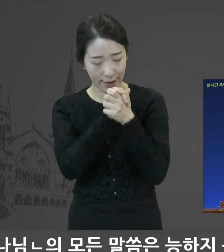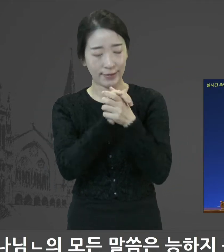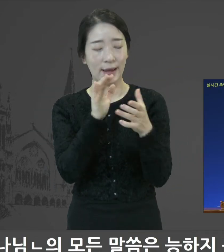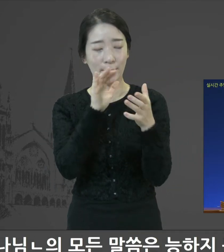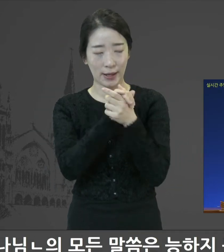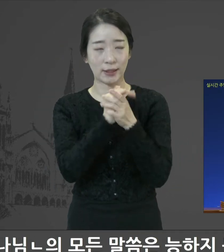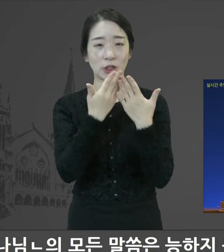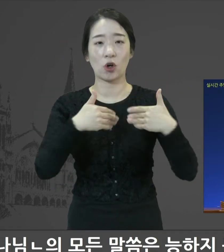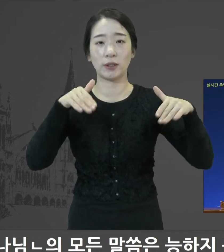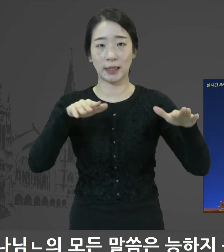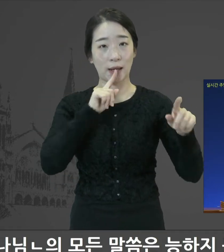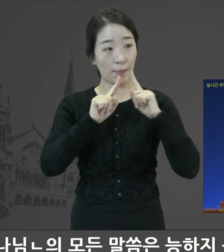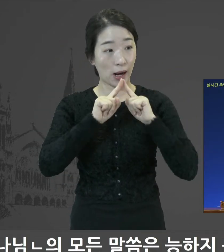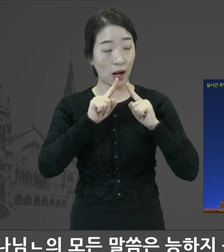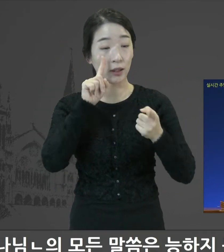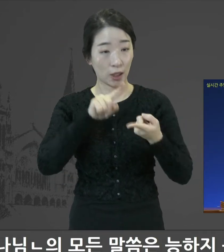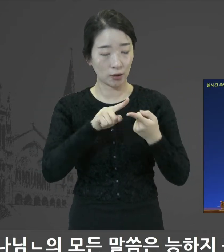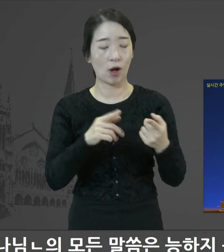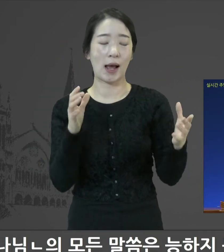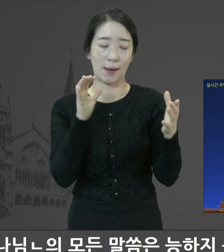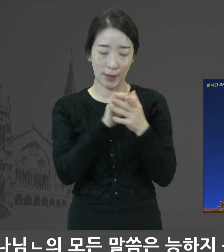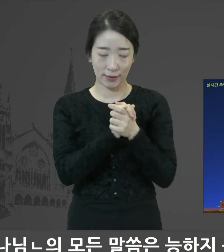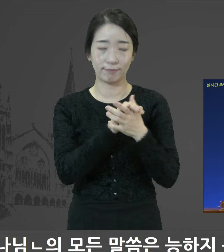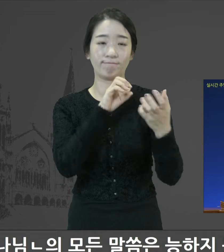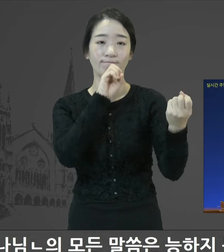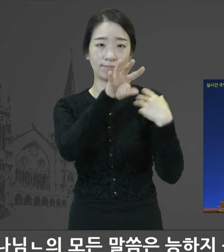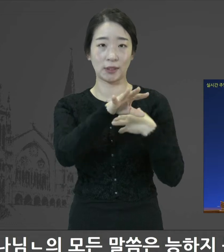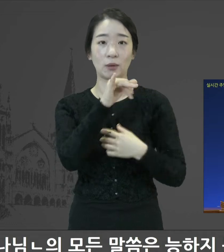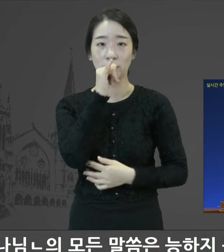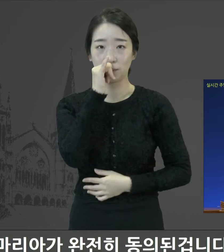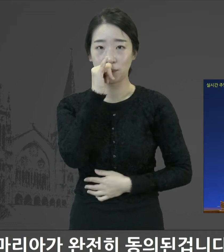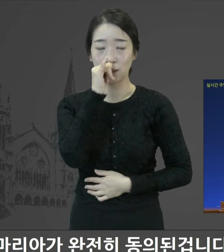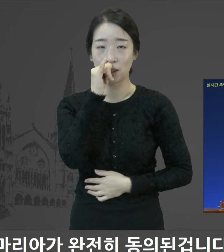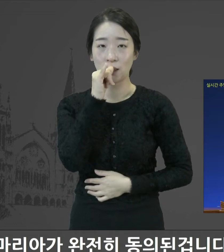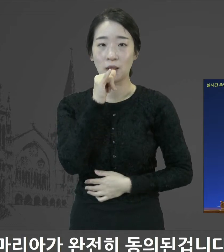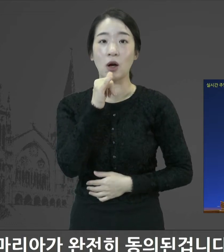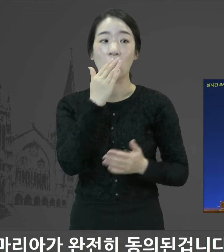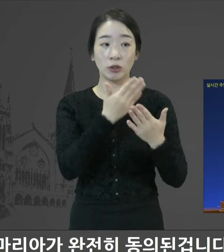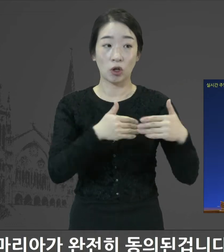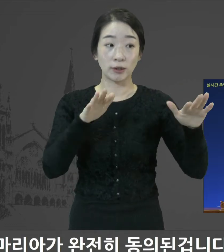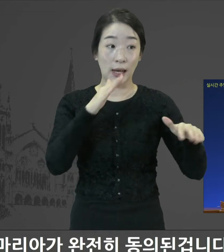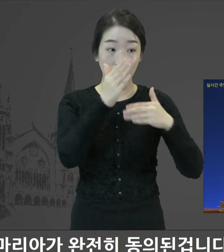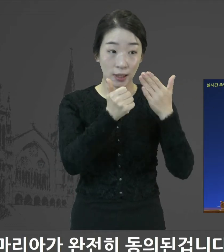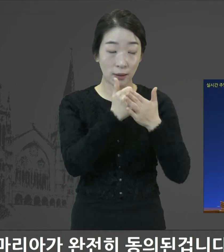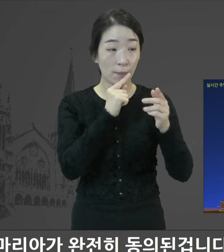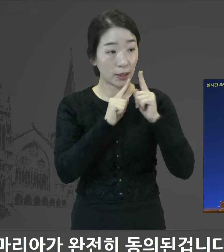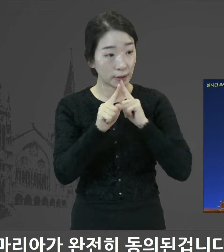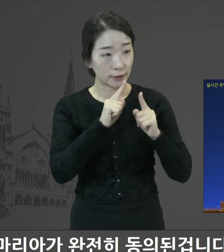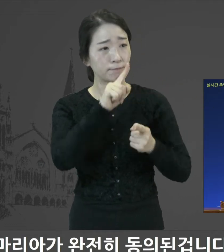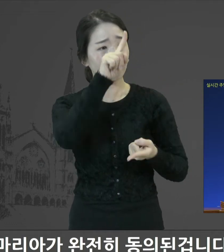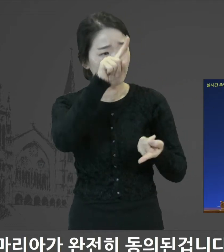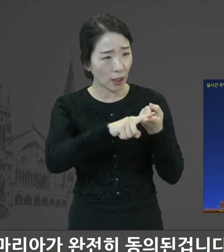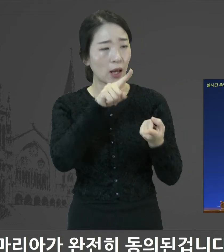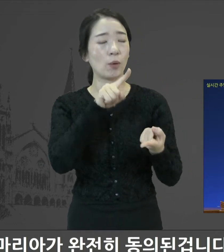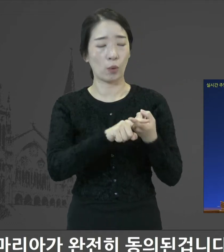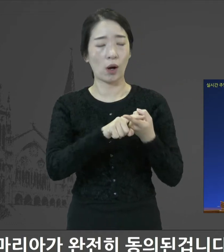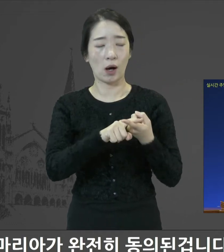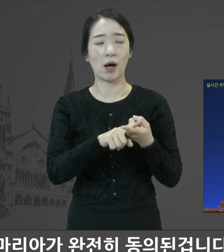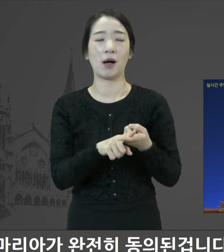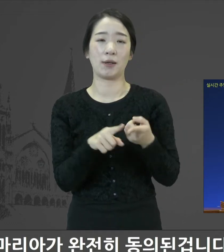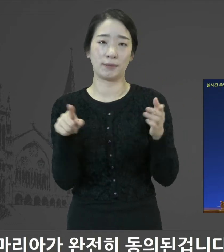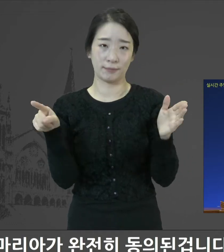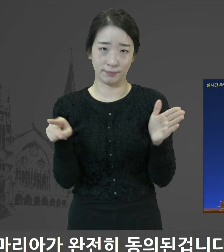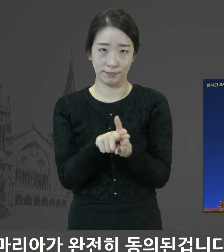거죠. 그래서 이 말씀은 정말 옳습니다. 그 천사가 주는 말씀이